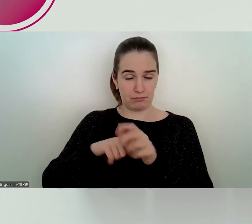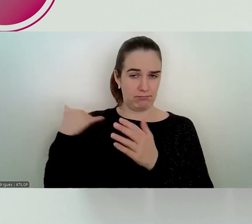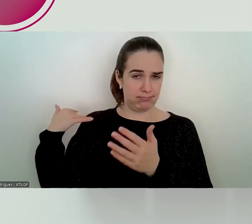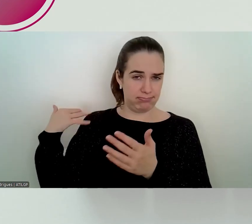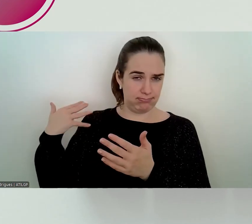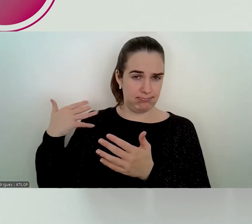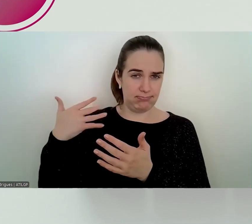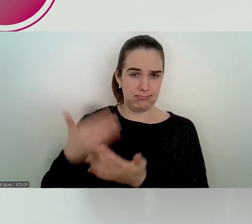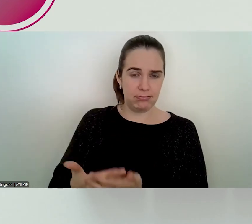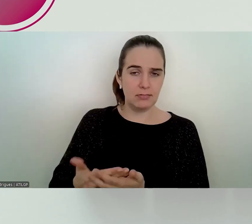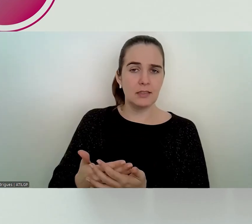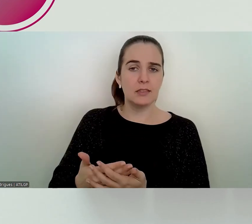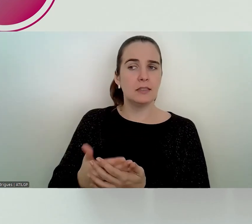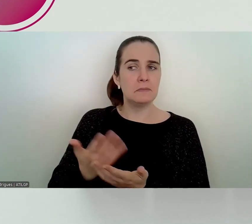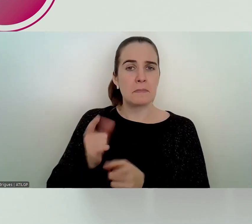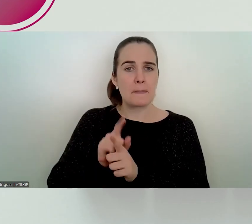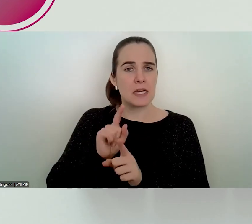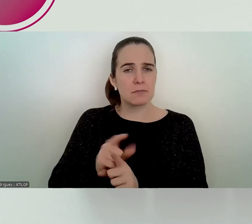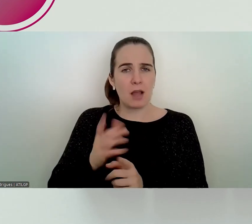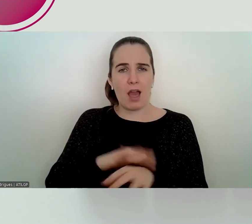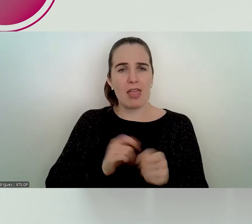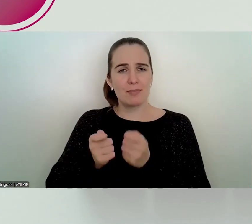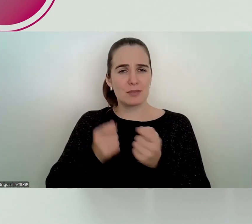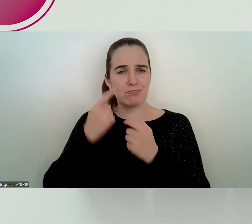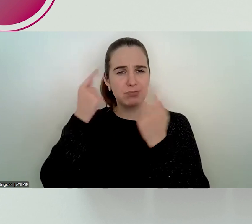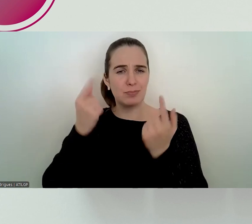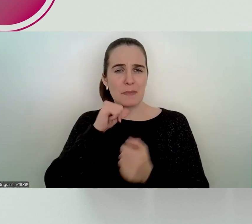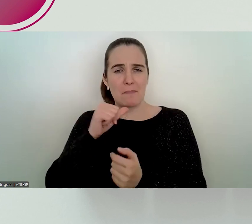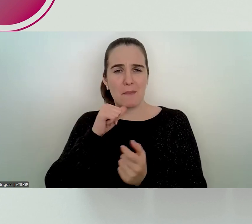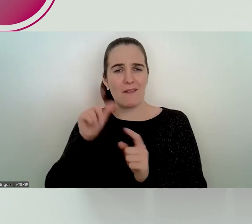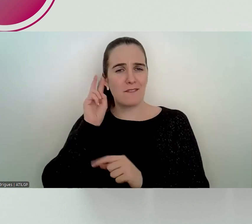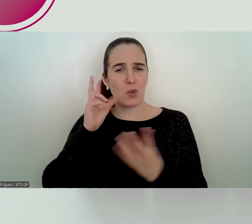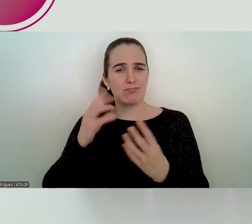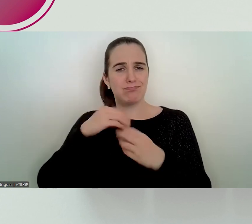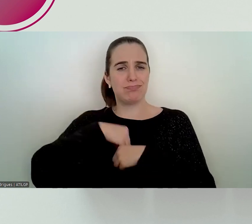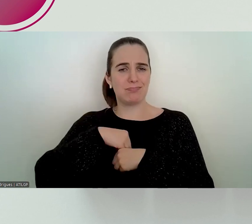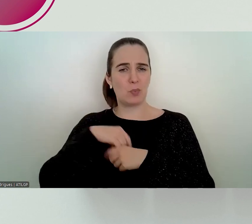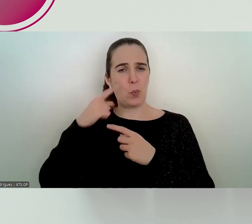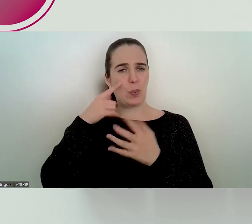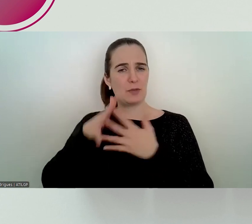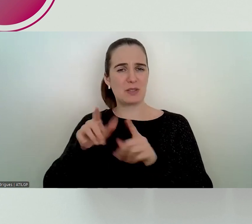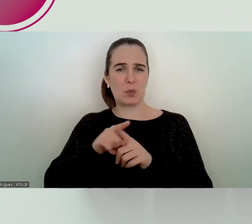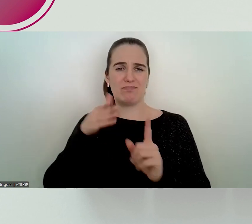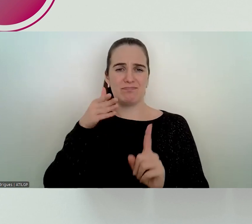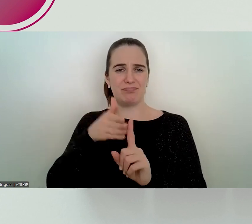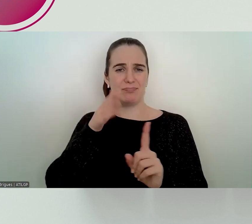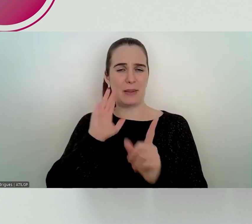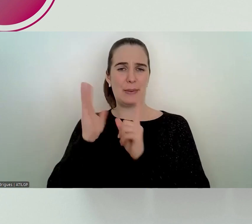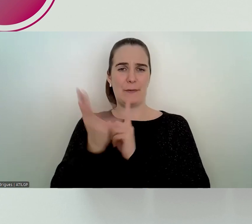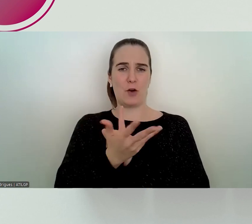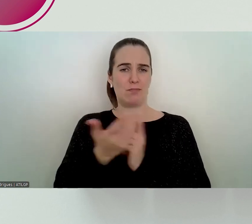facto com uma administração pública que não conseguiu incorporar este valor como um dos seus valores centrais em termos da sua